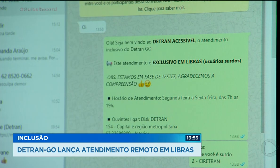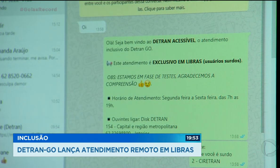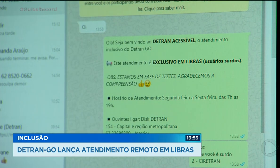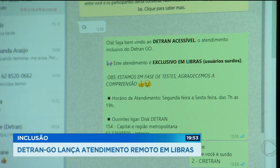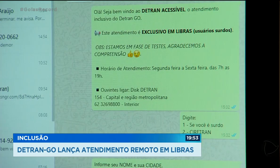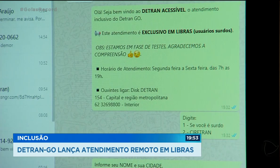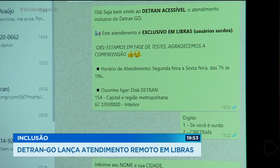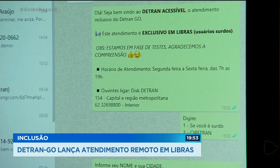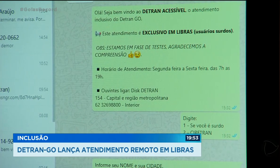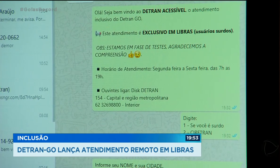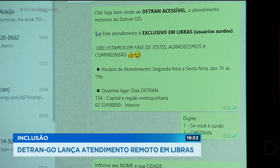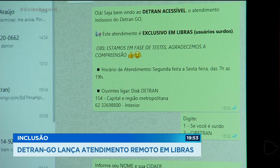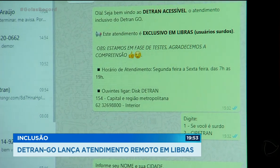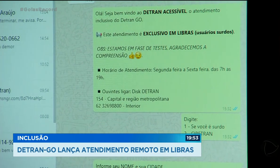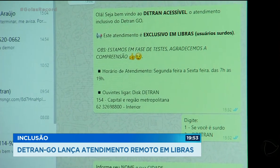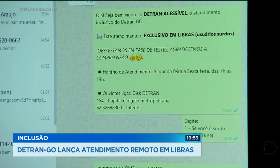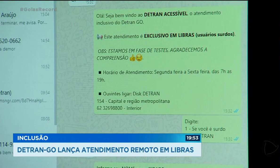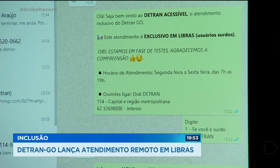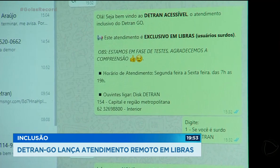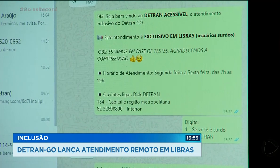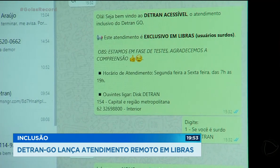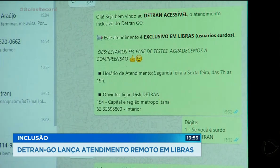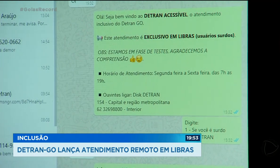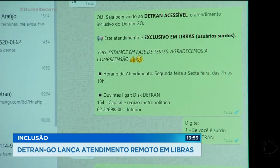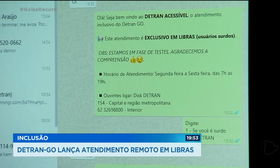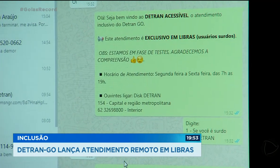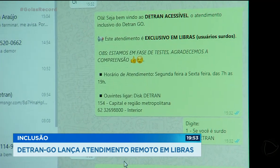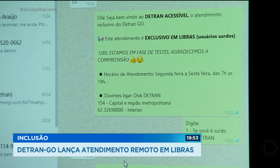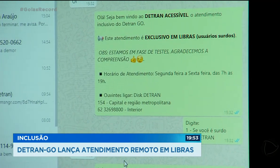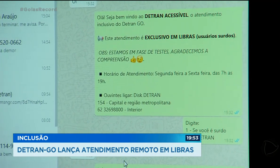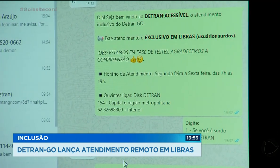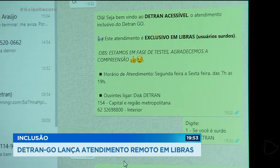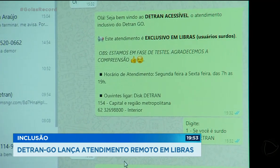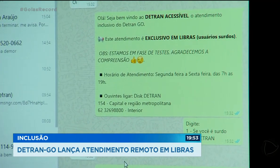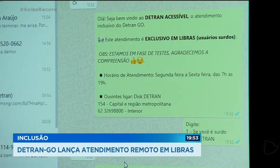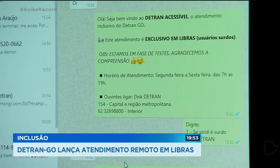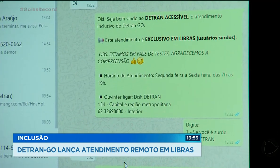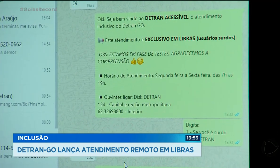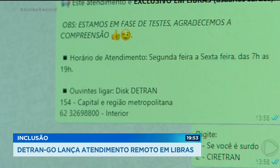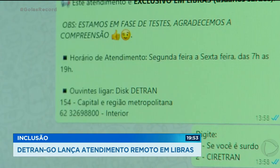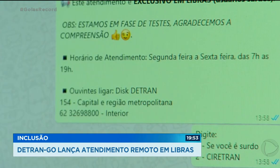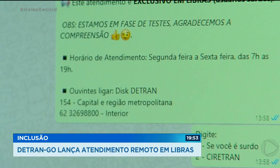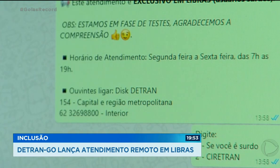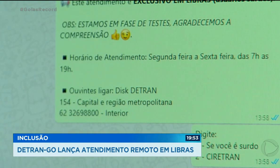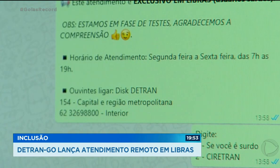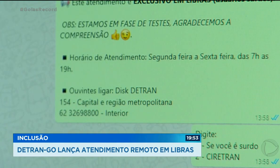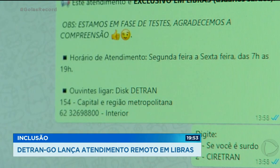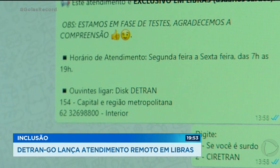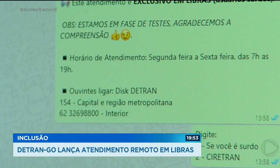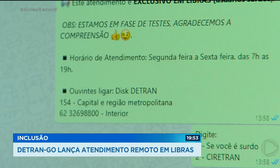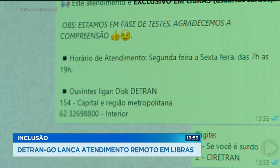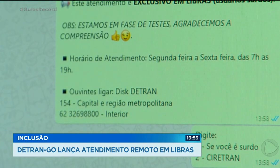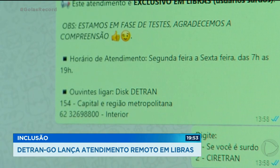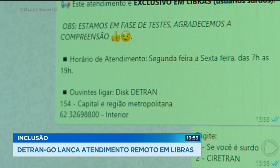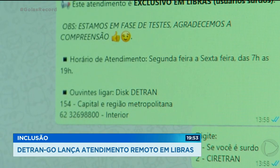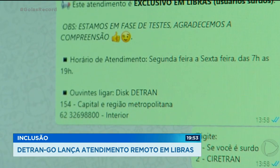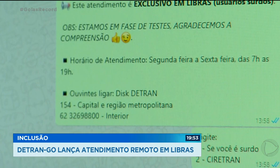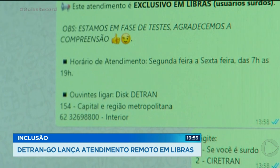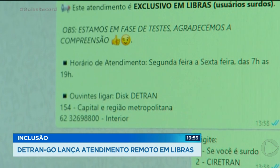oi e responder a opção 1, no caso de surdos, e 2, caso seja um funcionário de um DETRAN do interior,